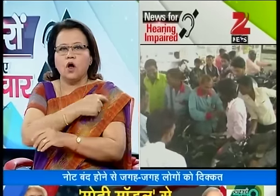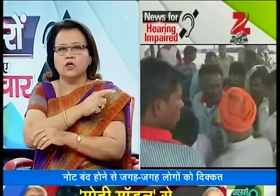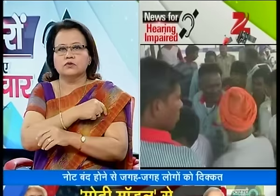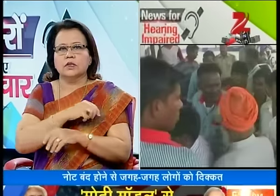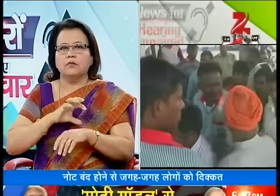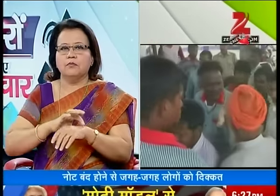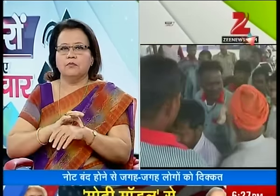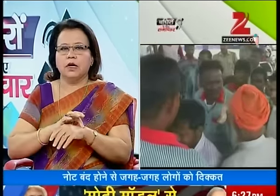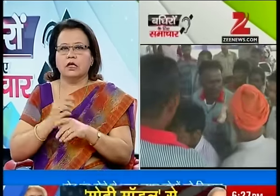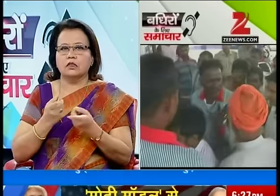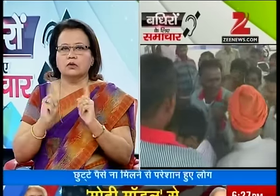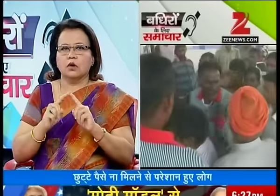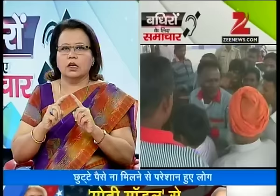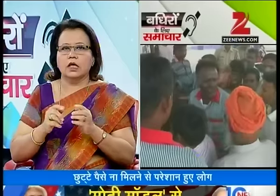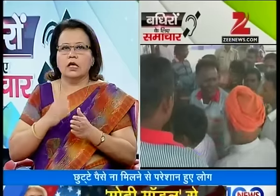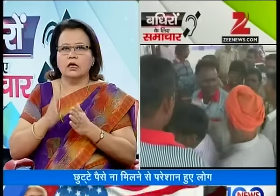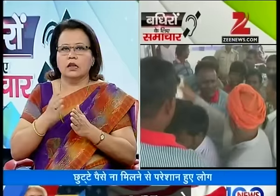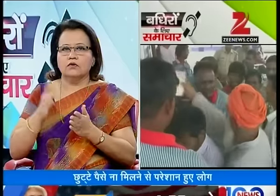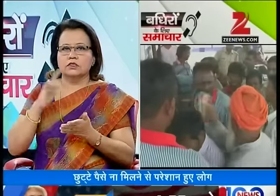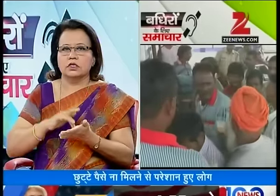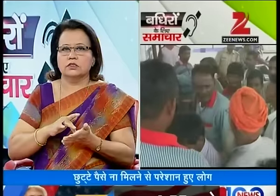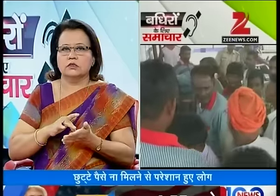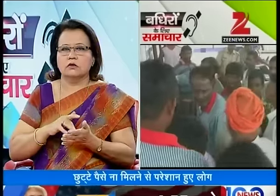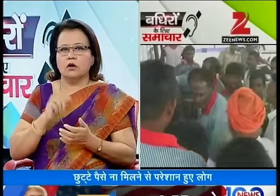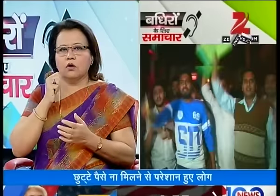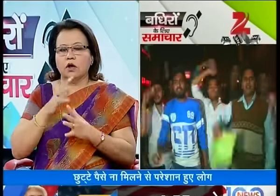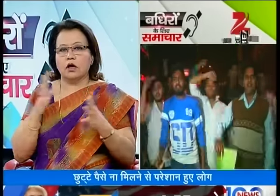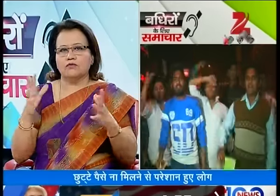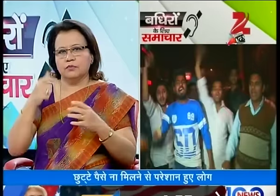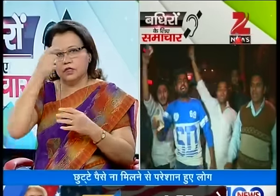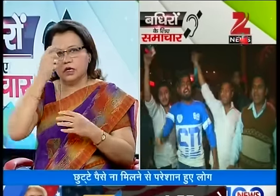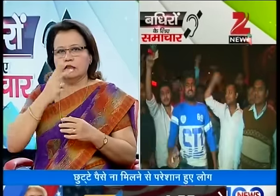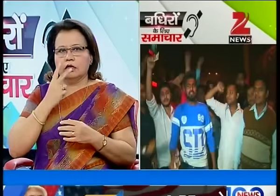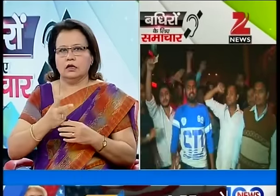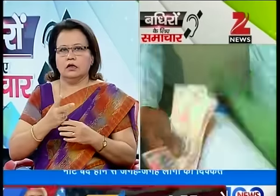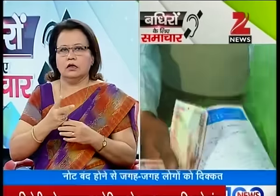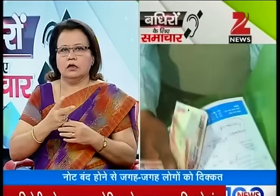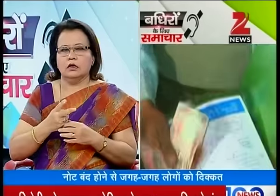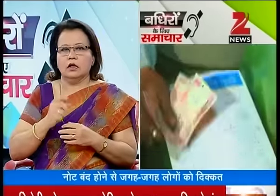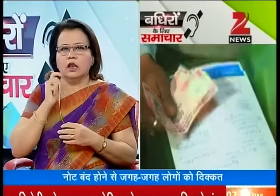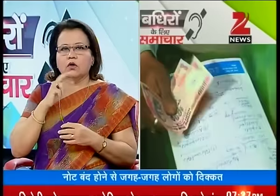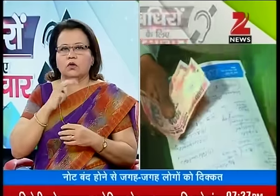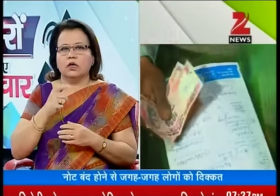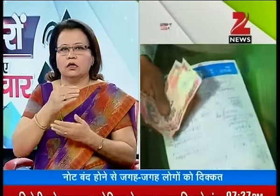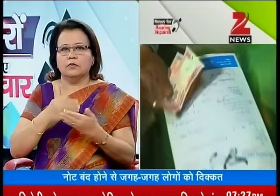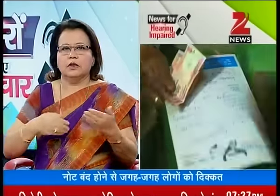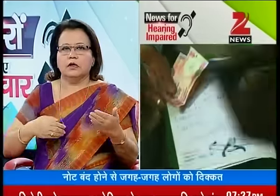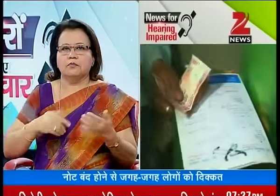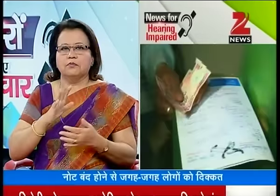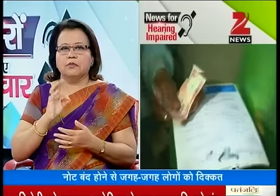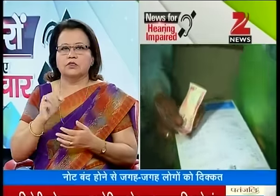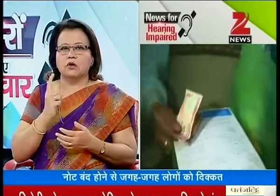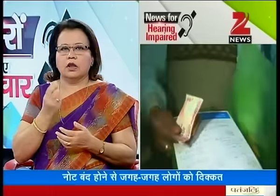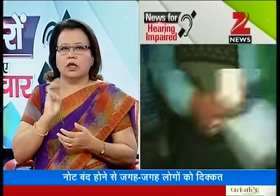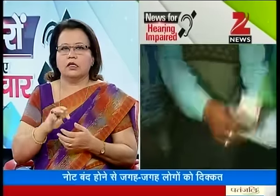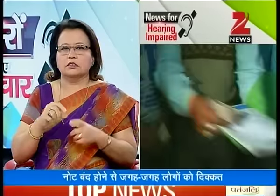नाकों, अस्पतालों, मेडिकल स्टोर, रेलवे स्टेशन पर लोग काफी परेशान दिखे। लोगों की शिकायत है